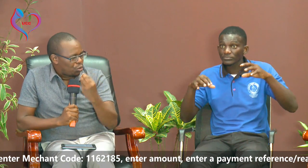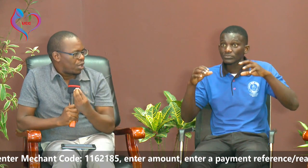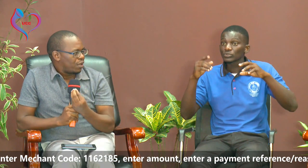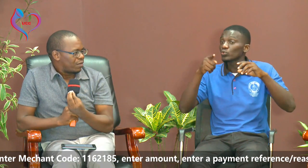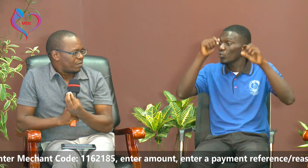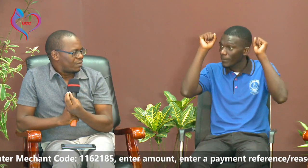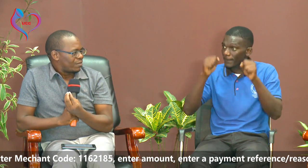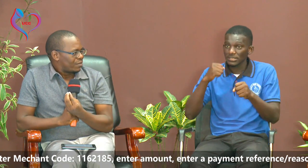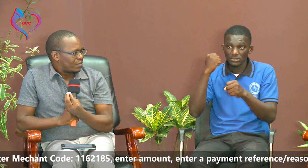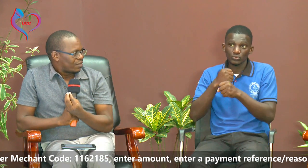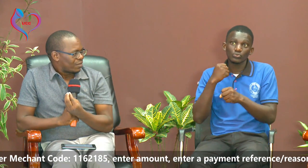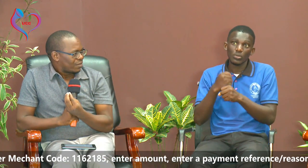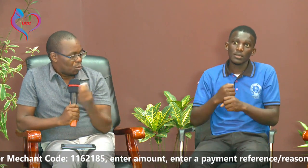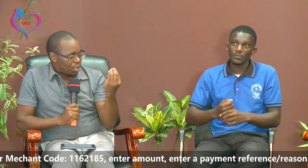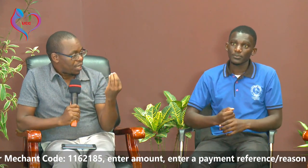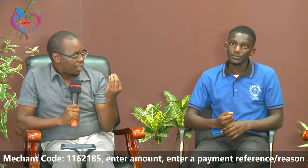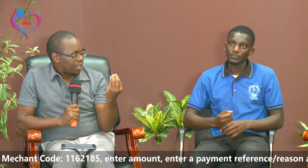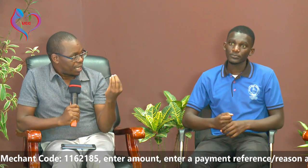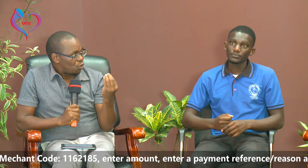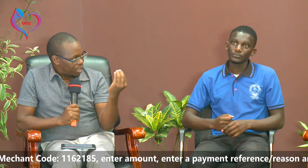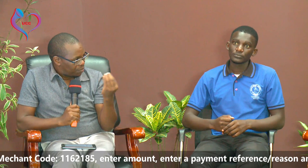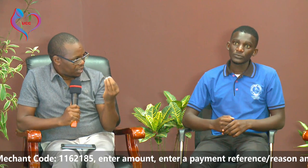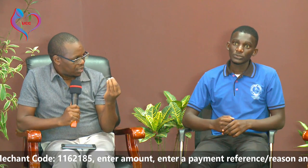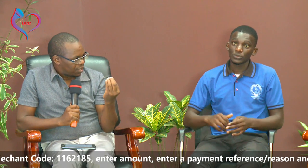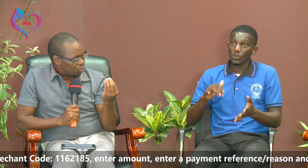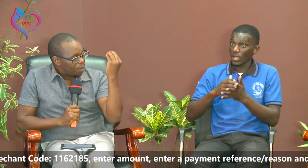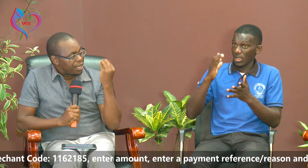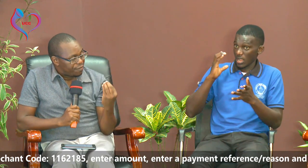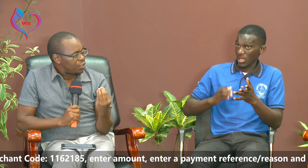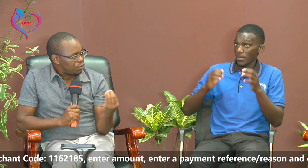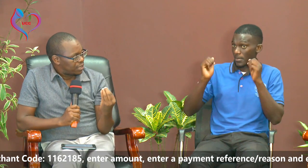kikola omuntu alina character abeera ne commitment kyokka abeera ne values